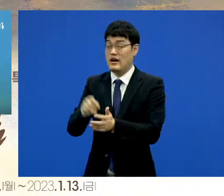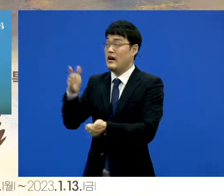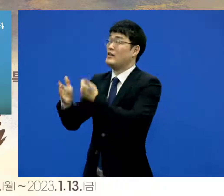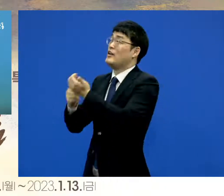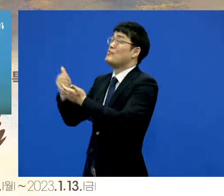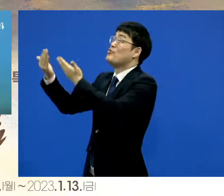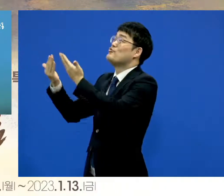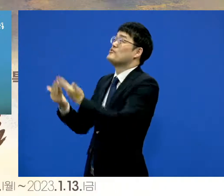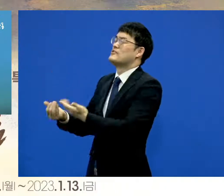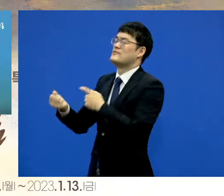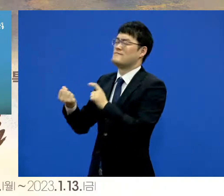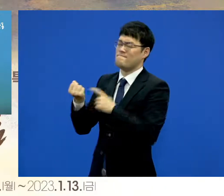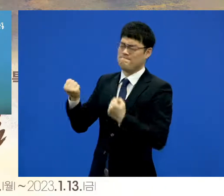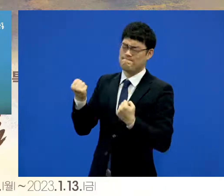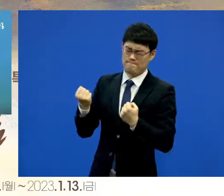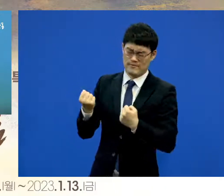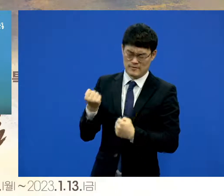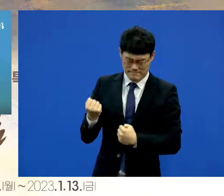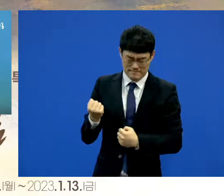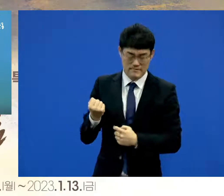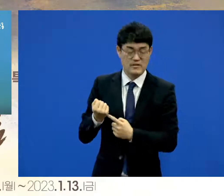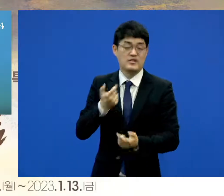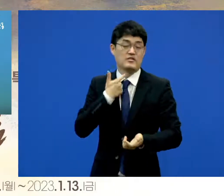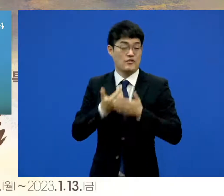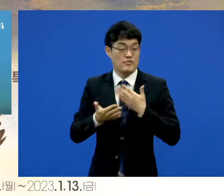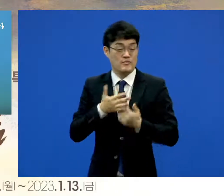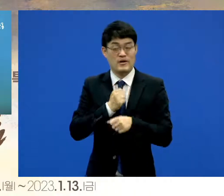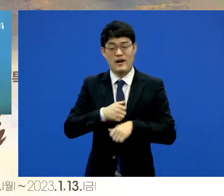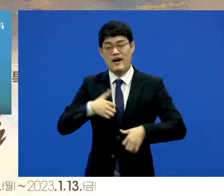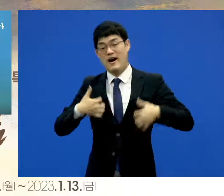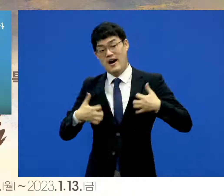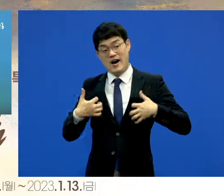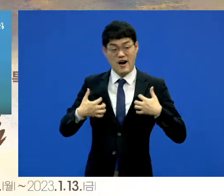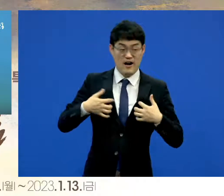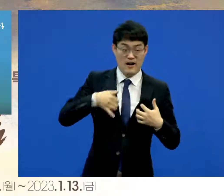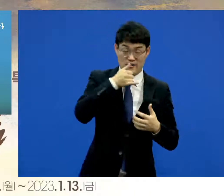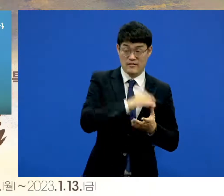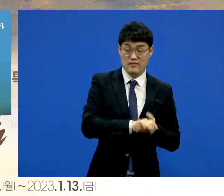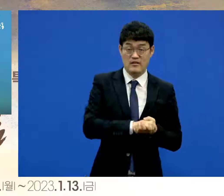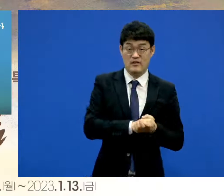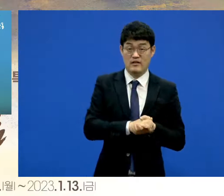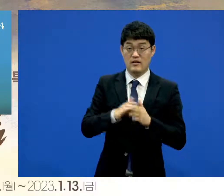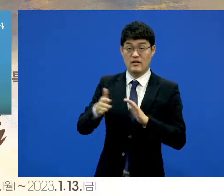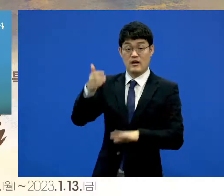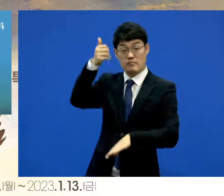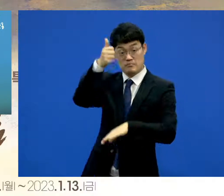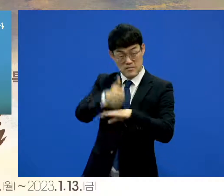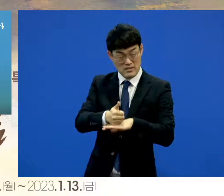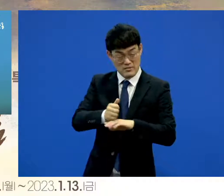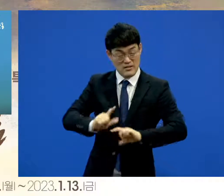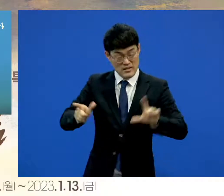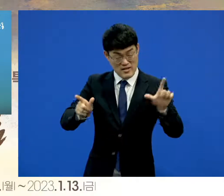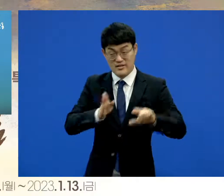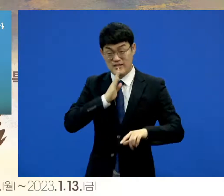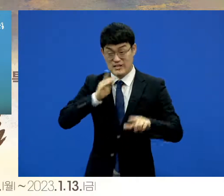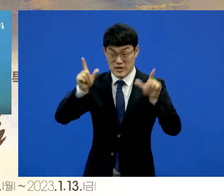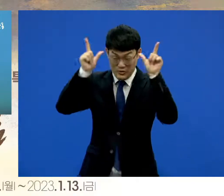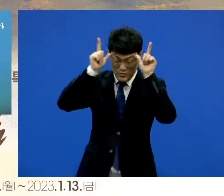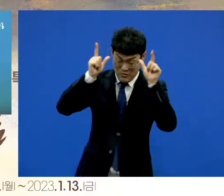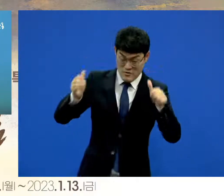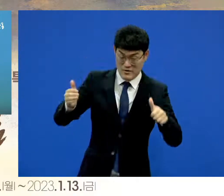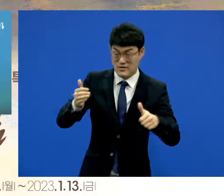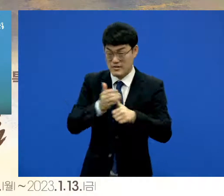이거였어. 그걸 붙잡고 참 춤추는 마지막 날 진짜 송아지 잡고 춤을 춰야 될 것 같지도 모르겠어요.